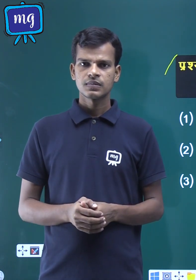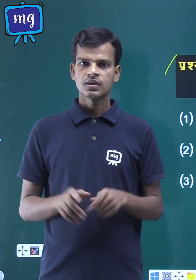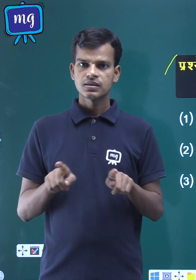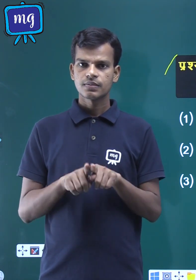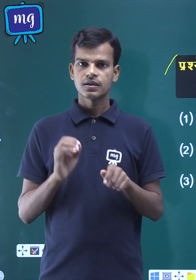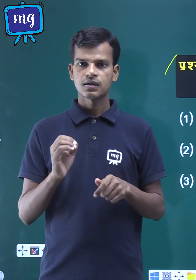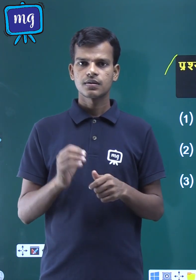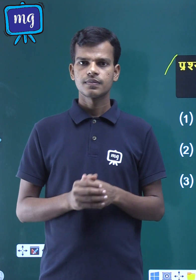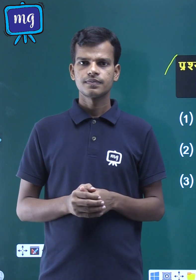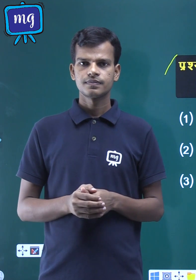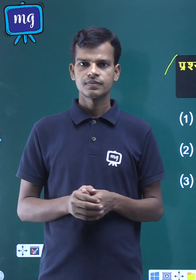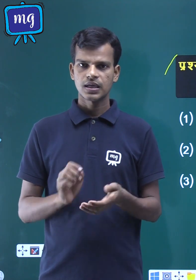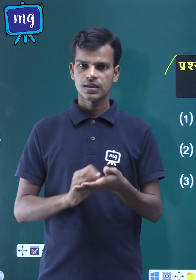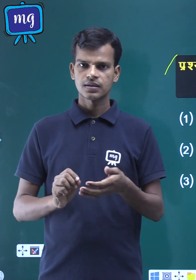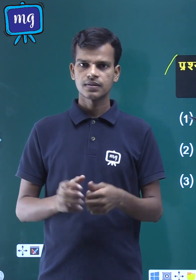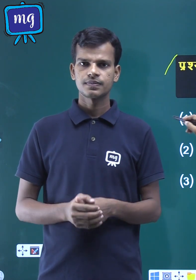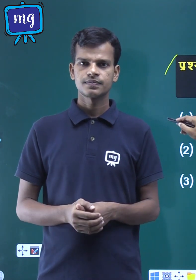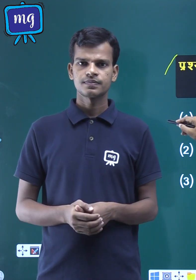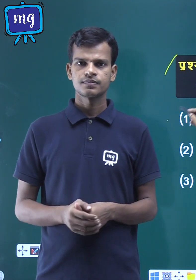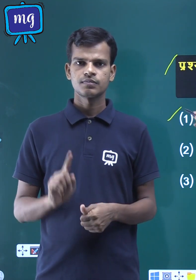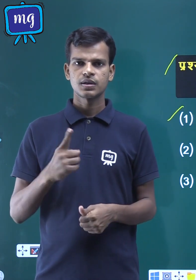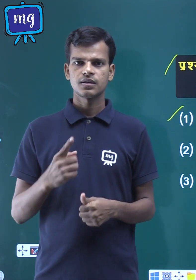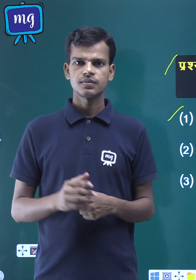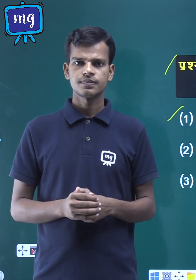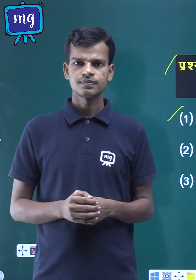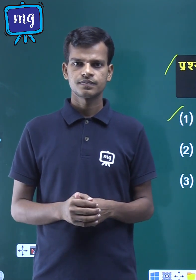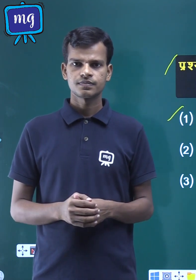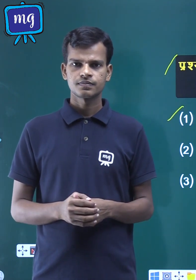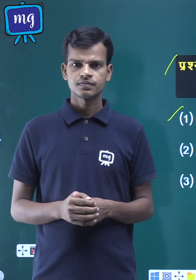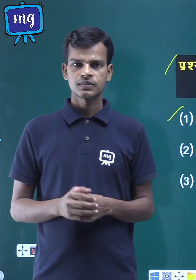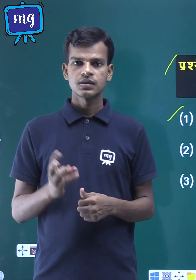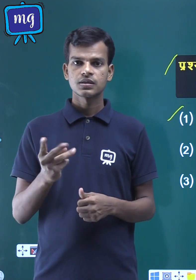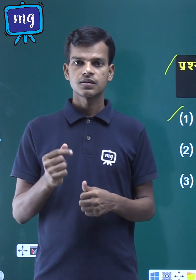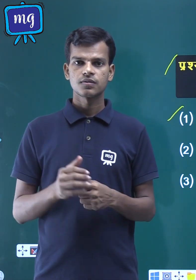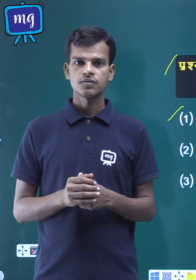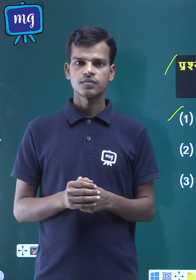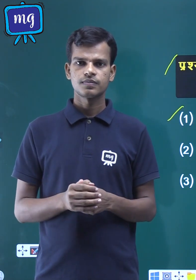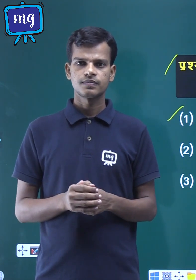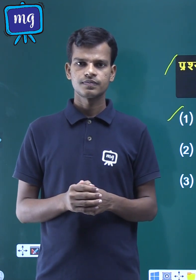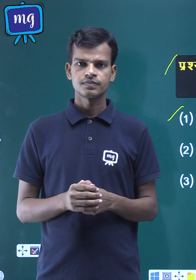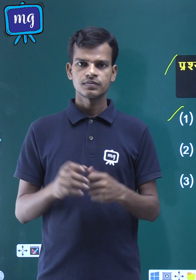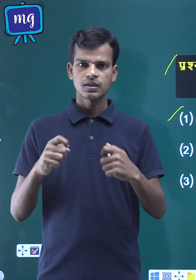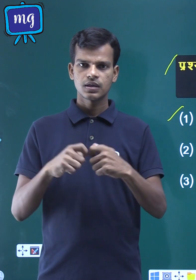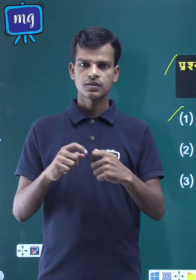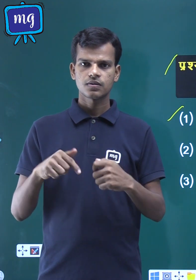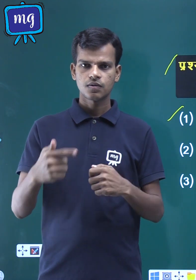समीकरण लिखिए। पहला, संख्याओं x